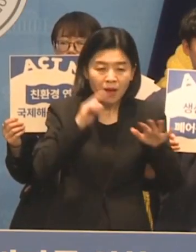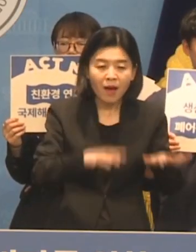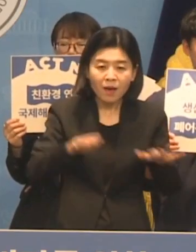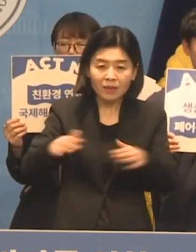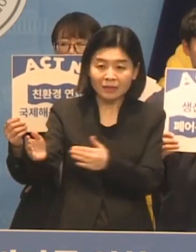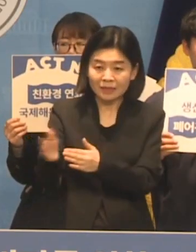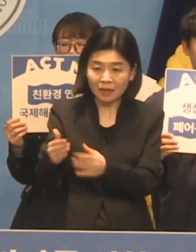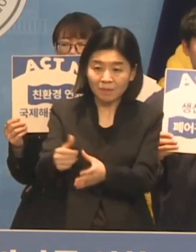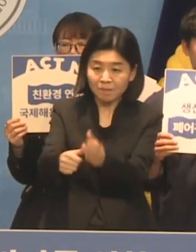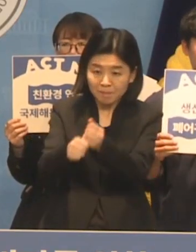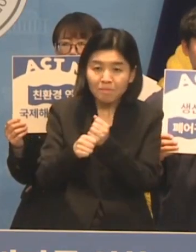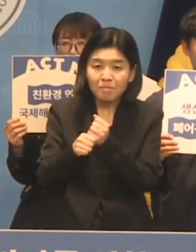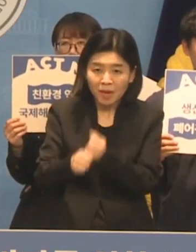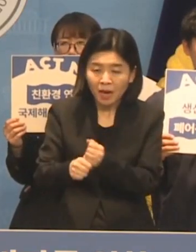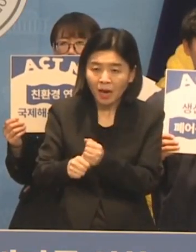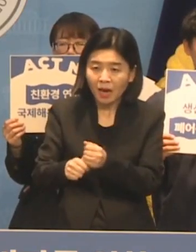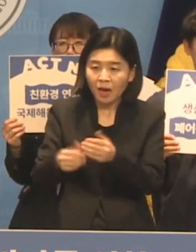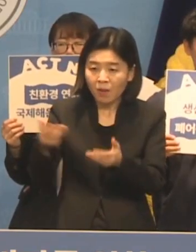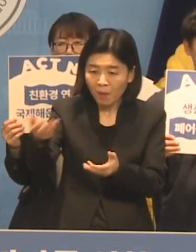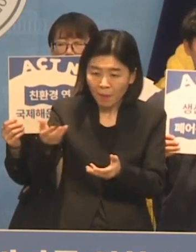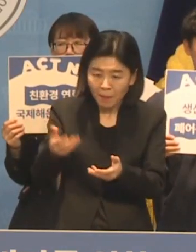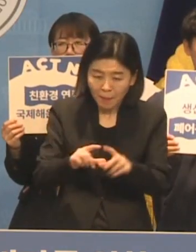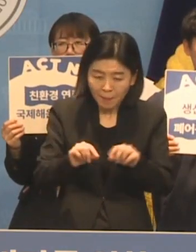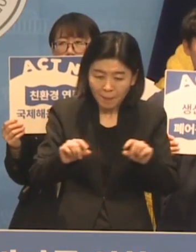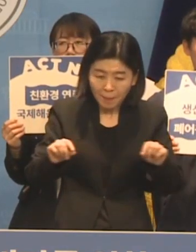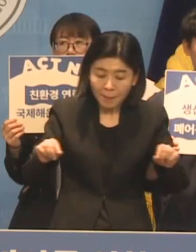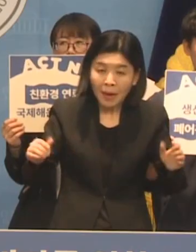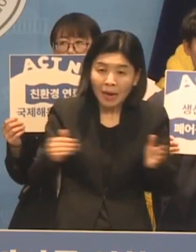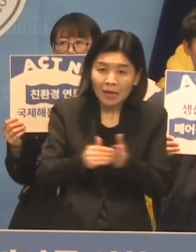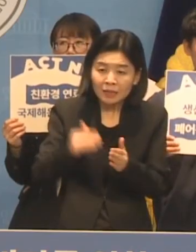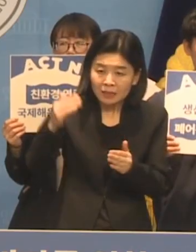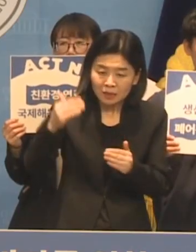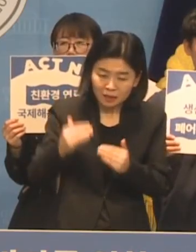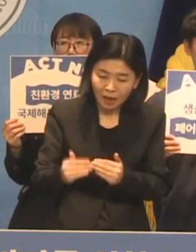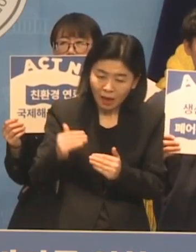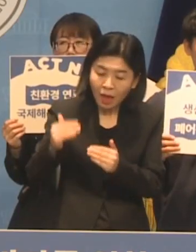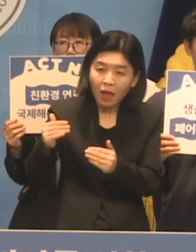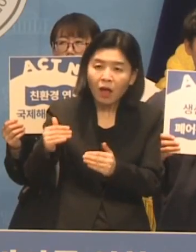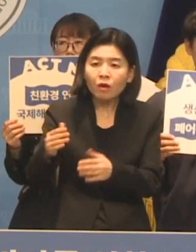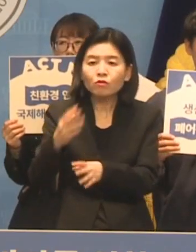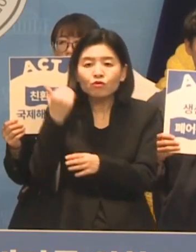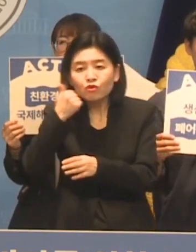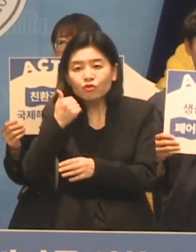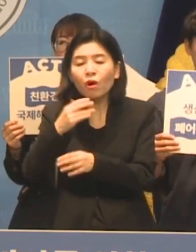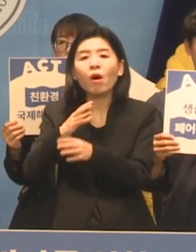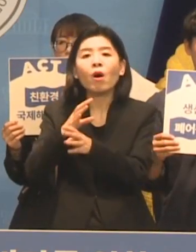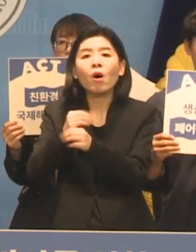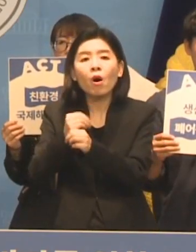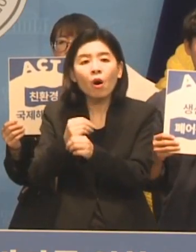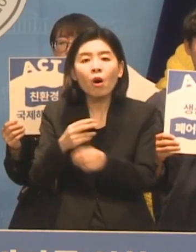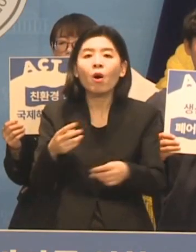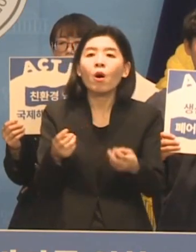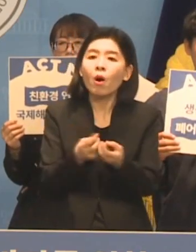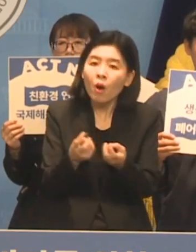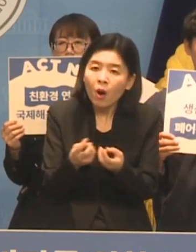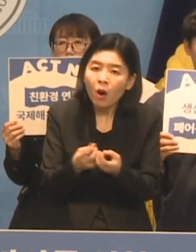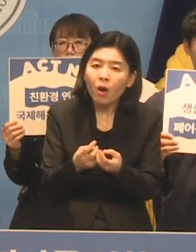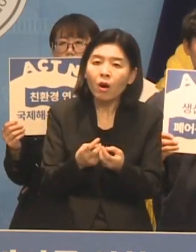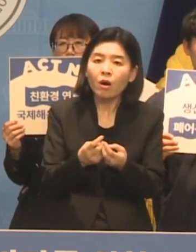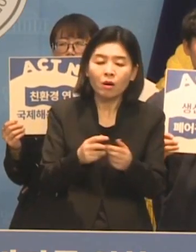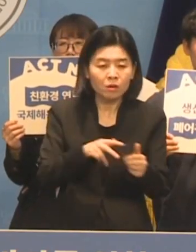과정에서 누가 어디에서 언제 어떻게 어획했는지 많은 정보는 투명하게 공개되어 있지